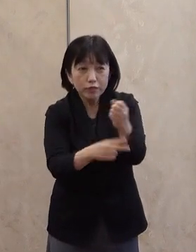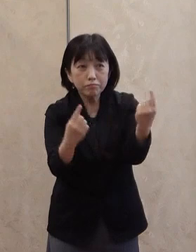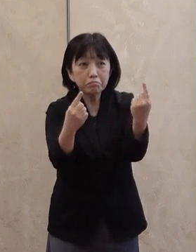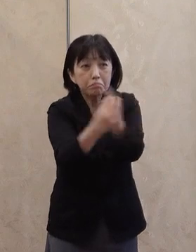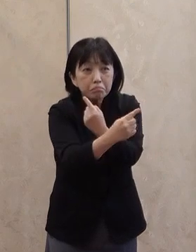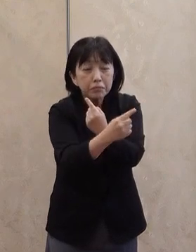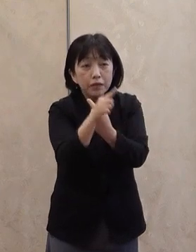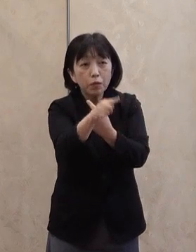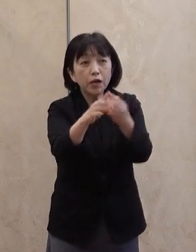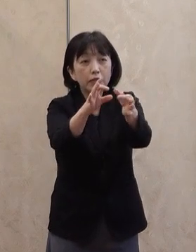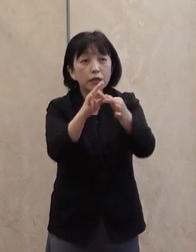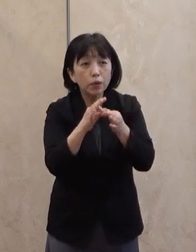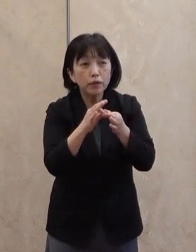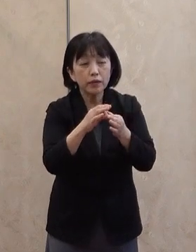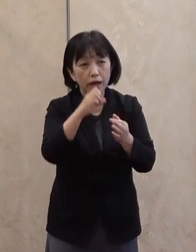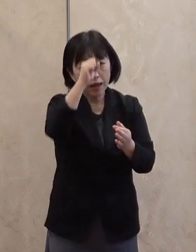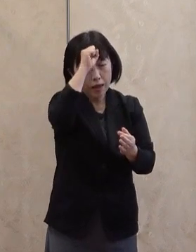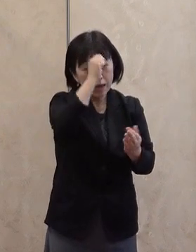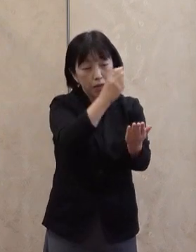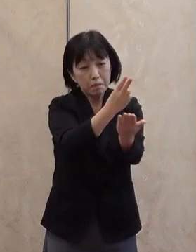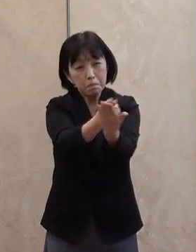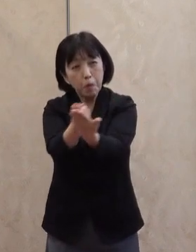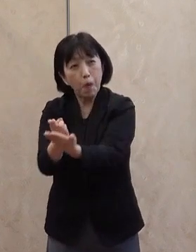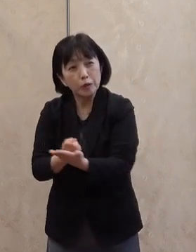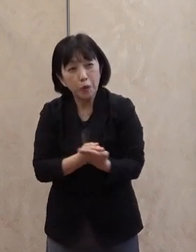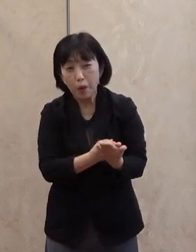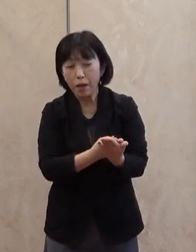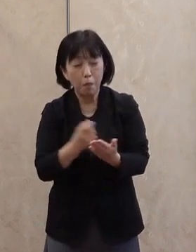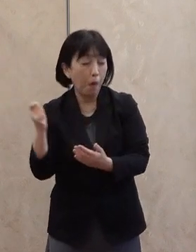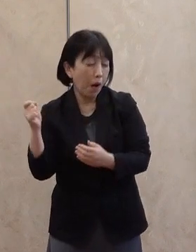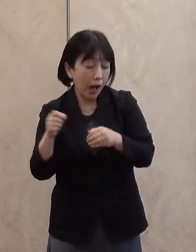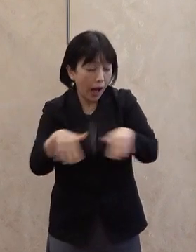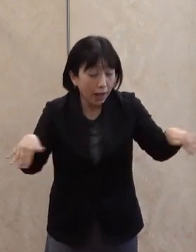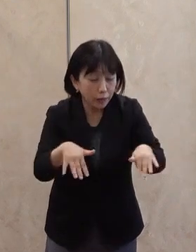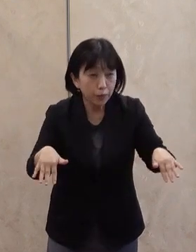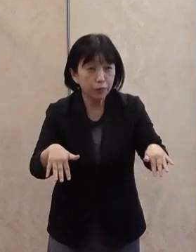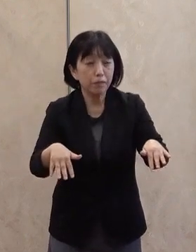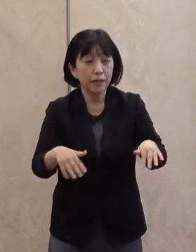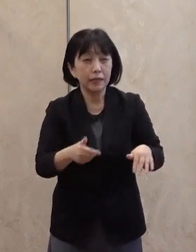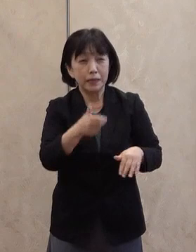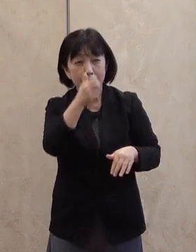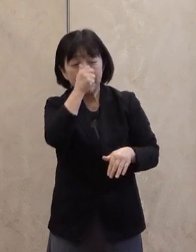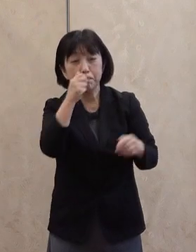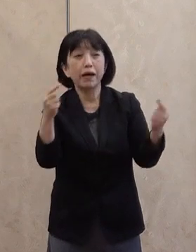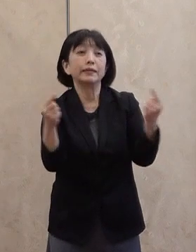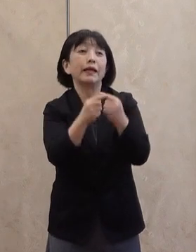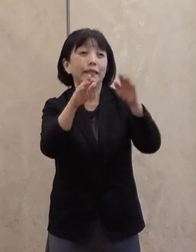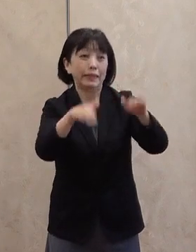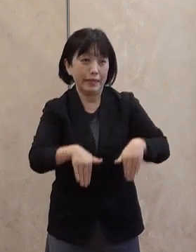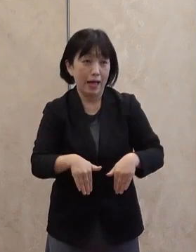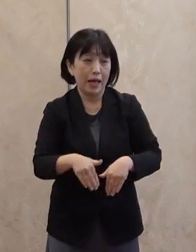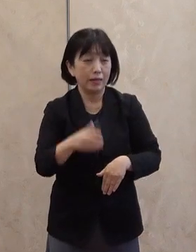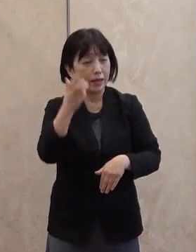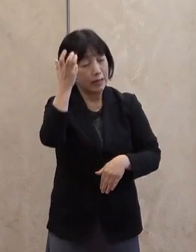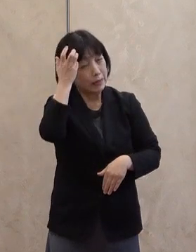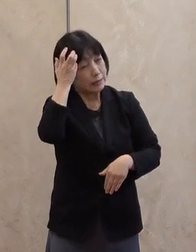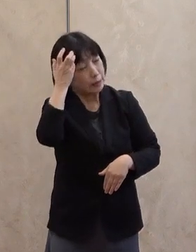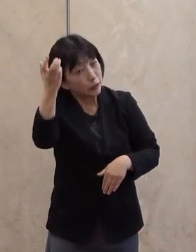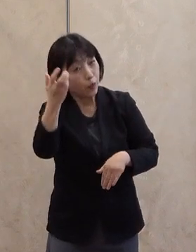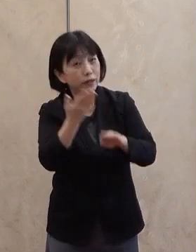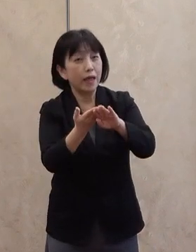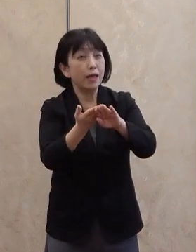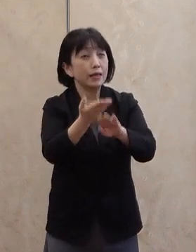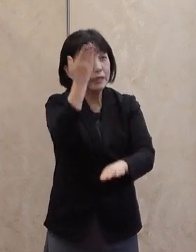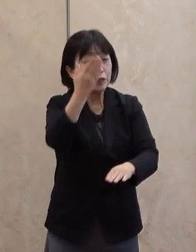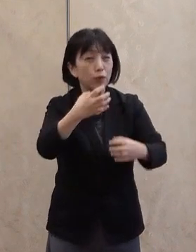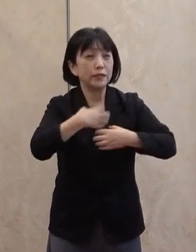その加速度的に埋まったという、可能性ももちろんありますが、想定以上にその危機的状況というのが早く訪れたというご